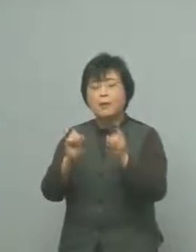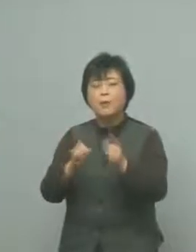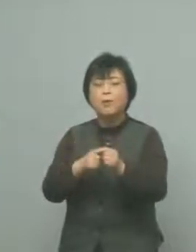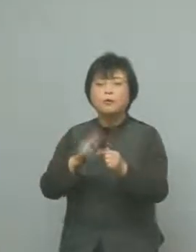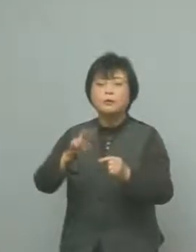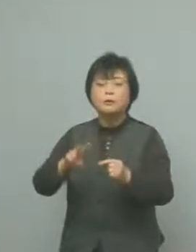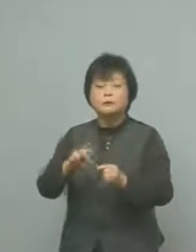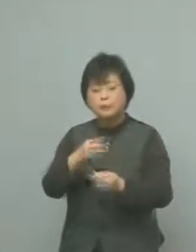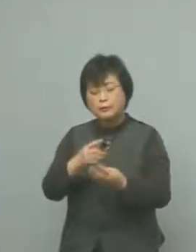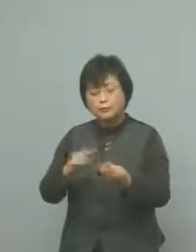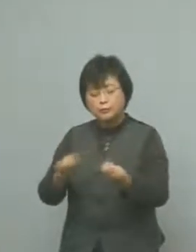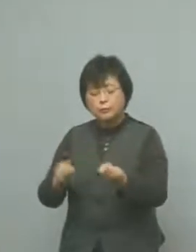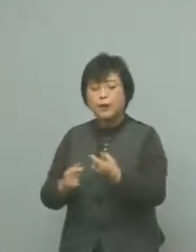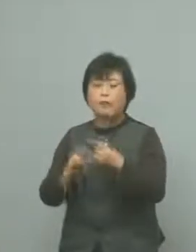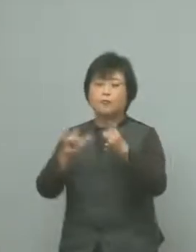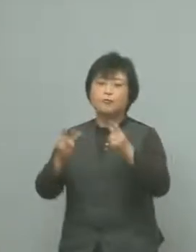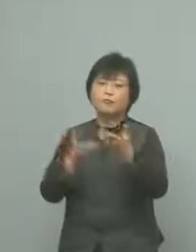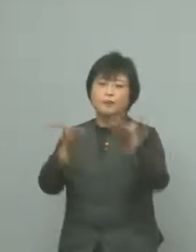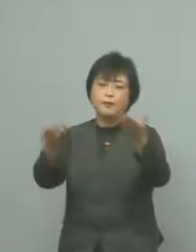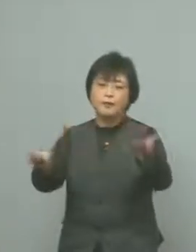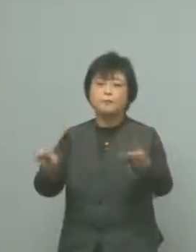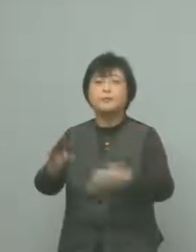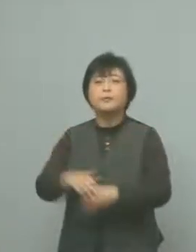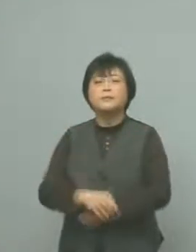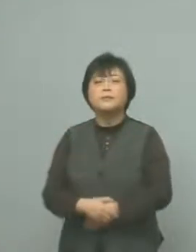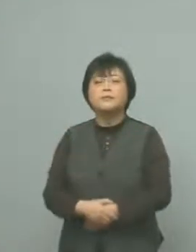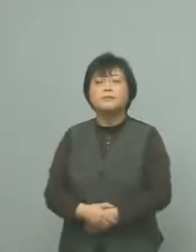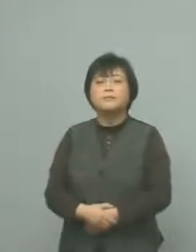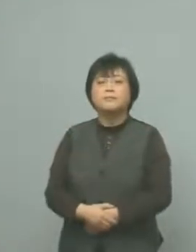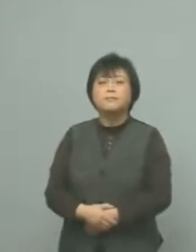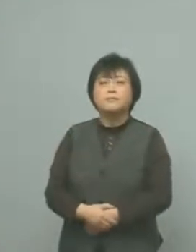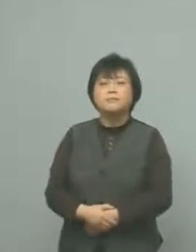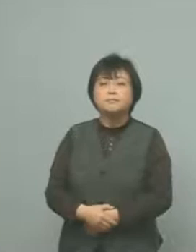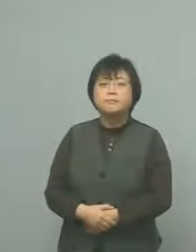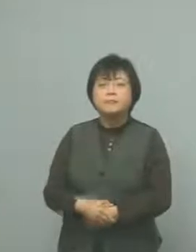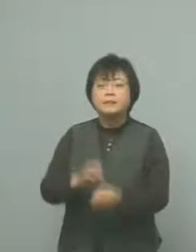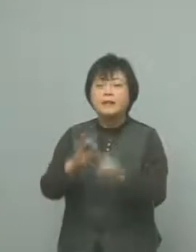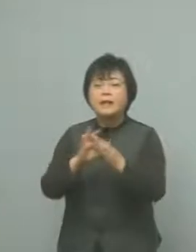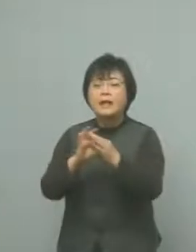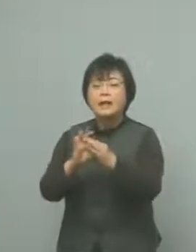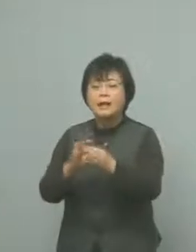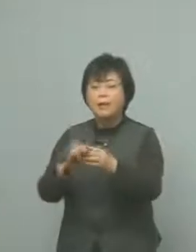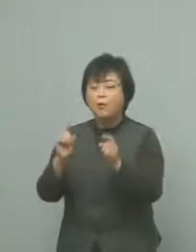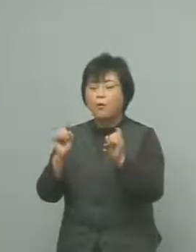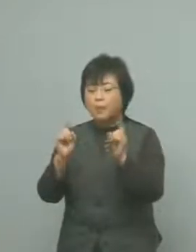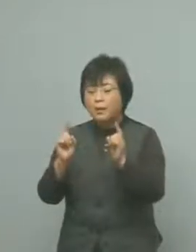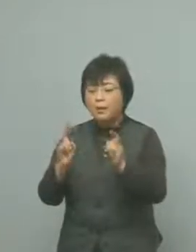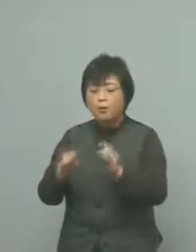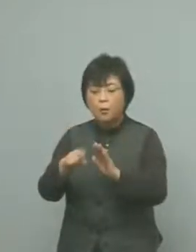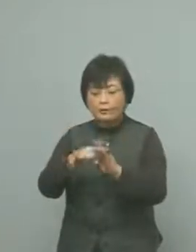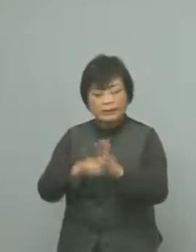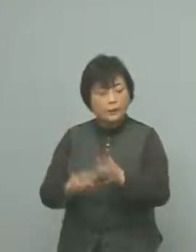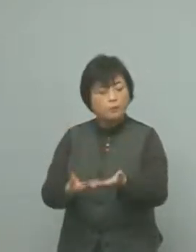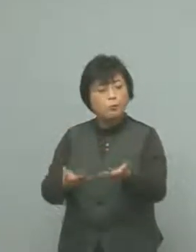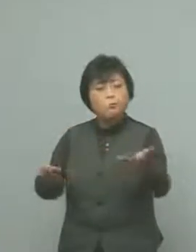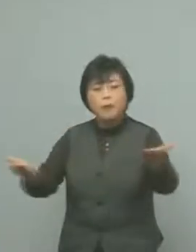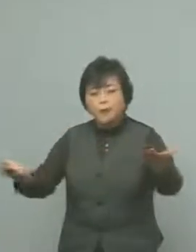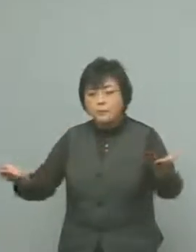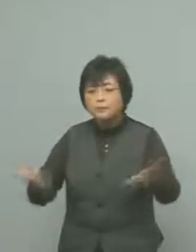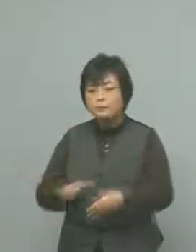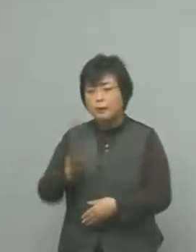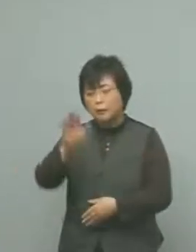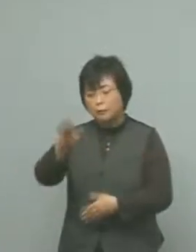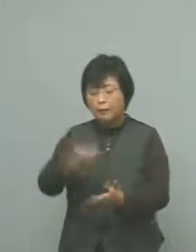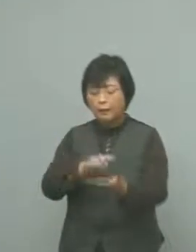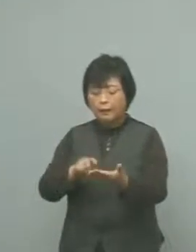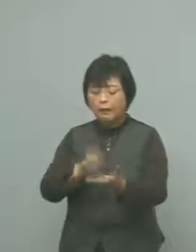にいくつかご紹介したいと思います。なお桜関連のイベントの一覧をお配りしておりますので、